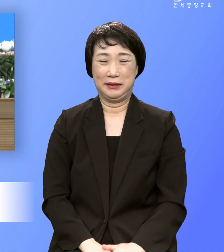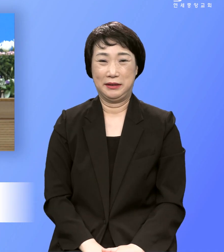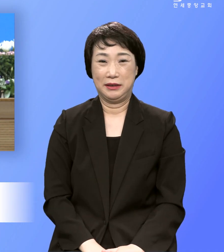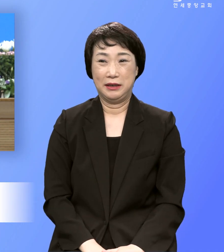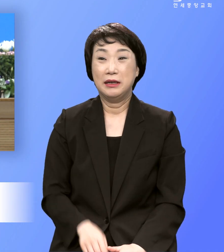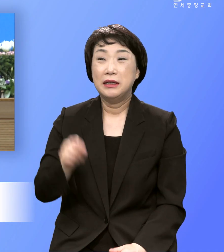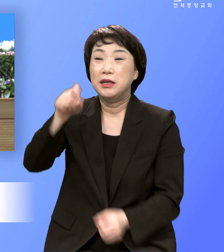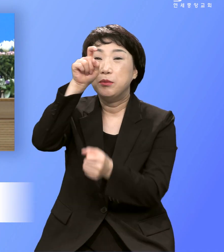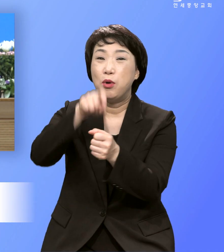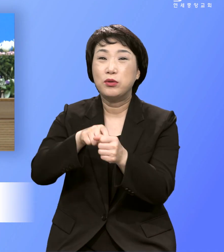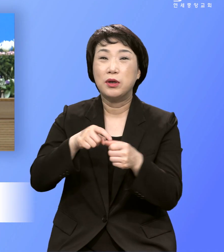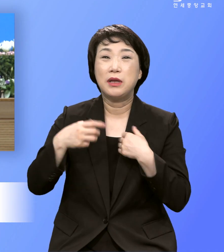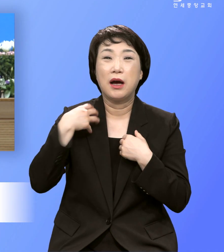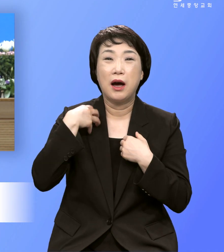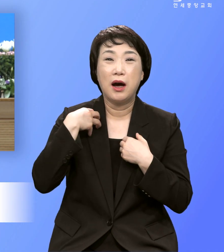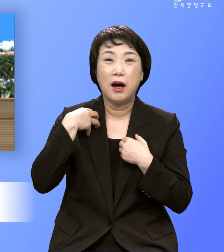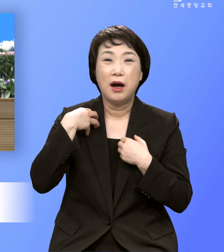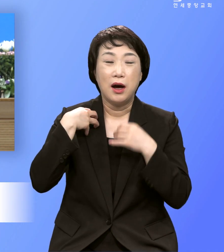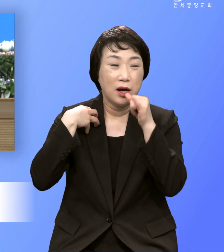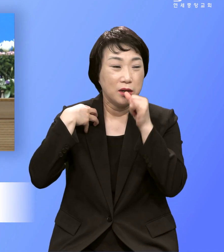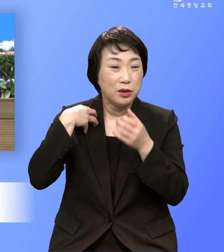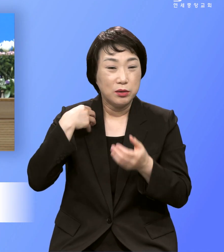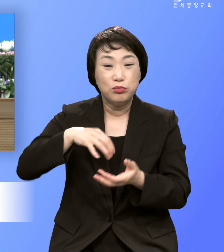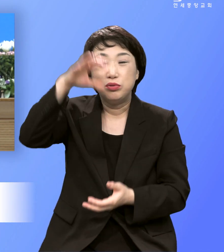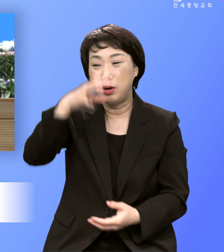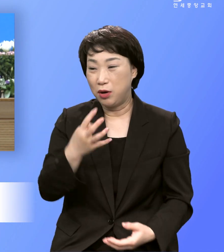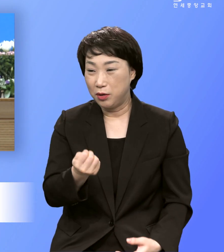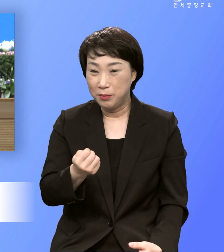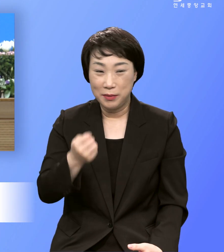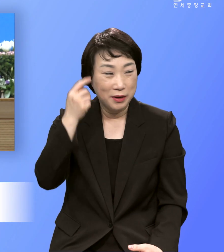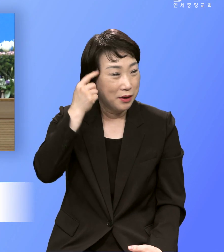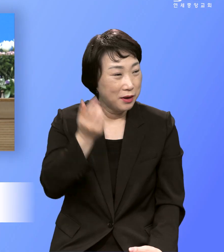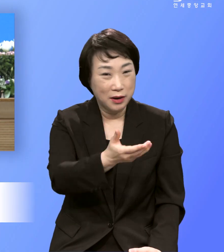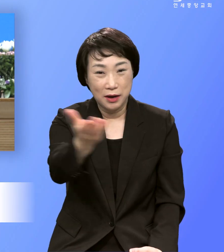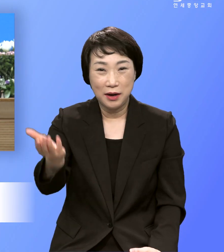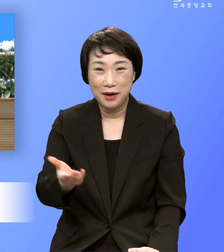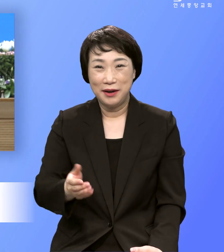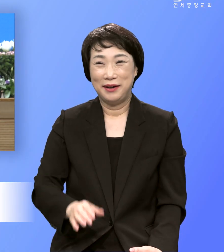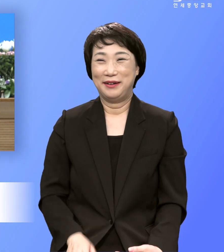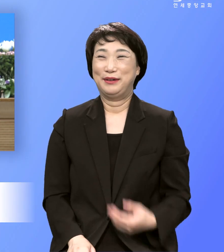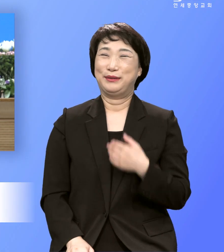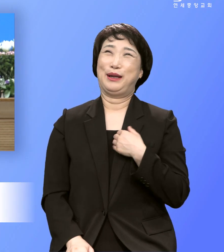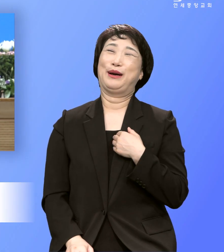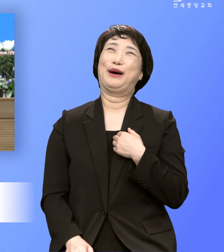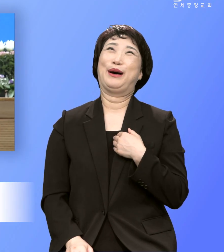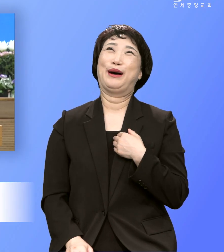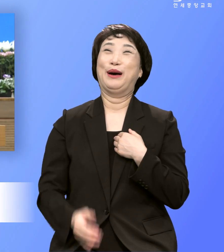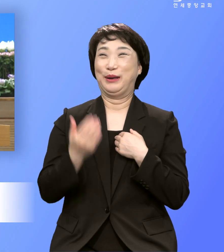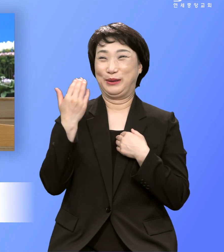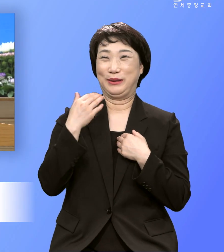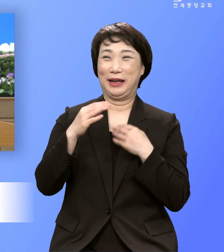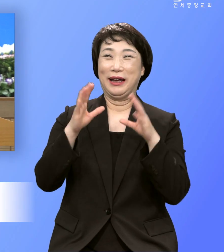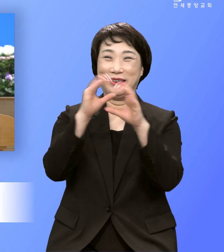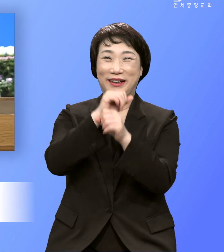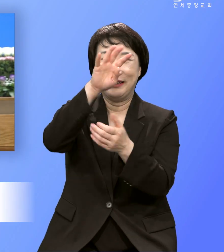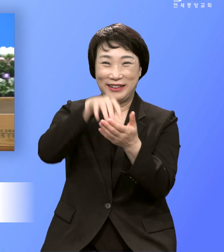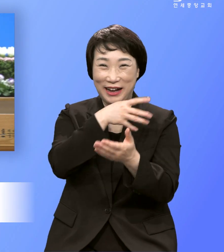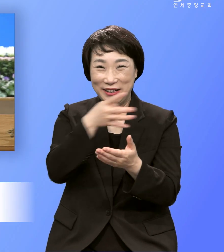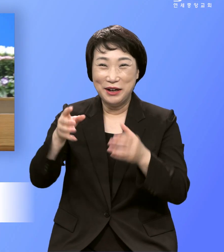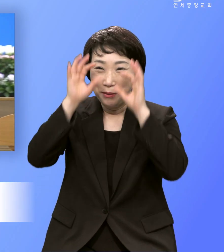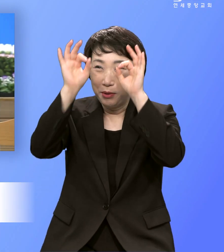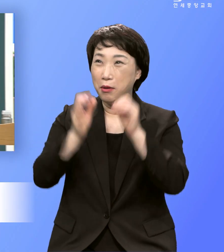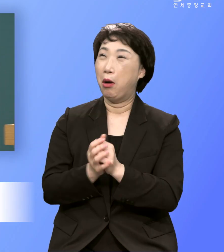근데 그 목적이 얼마나 있느냐 그 말이야. 난 달력을 보고 가만히 생각했다.